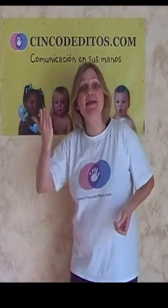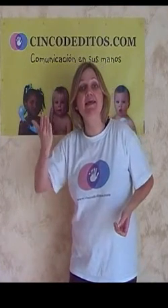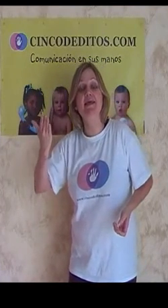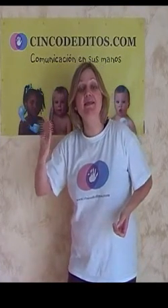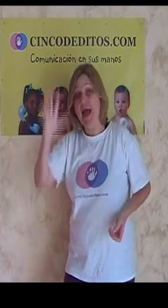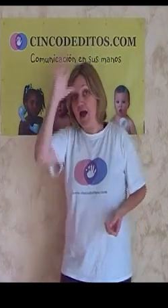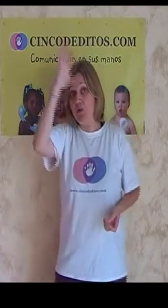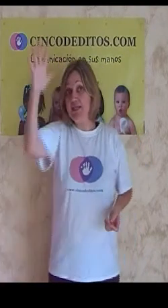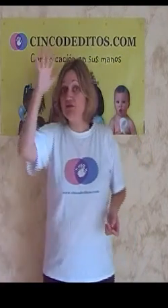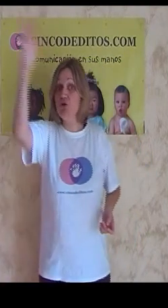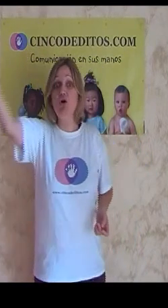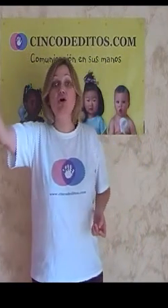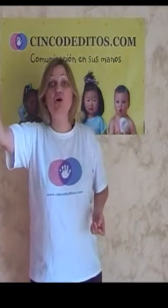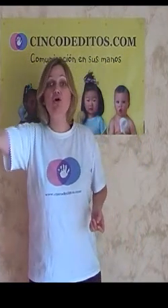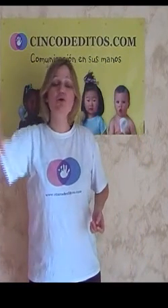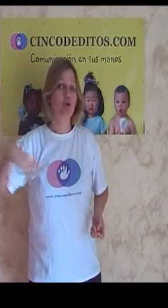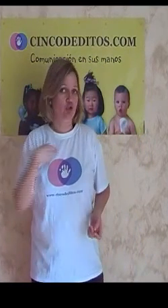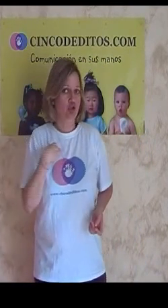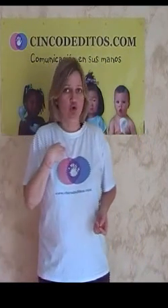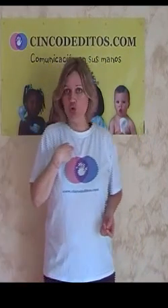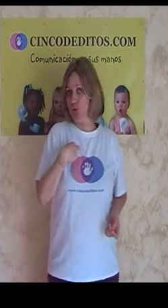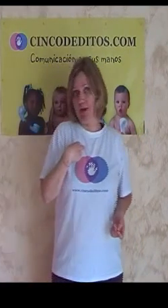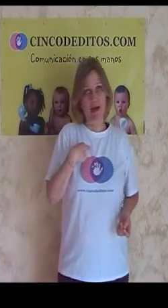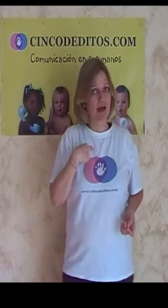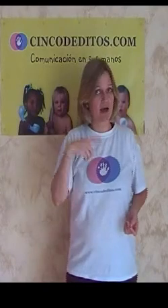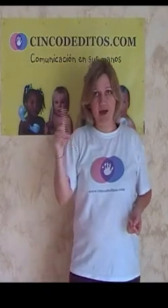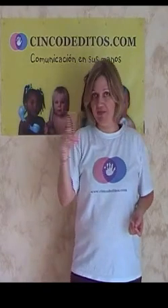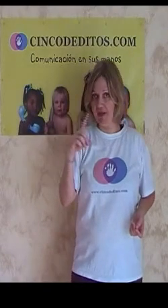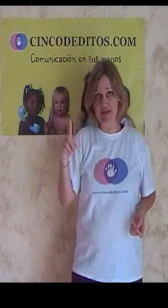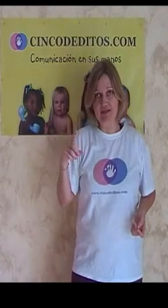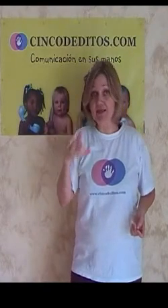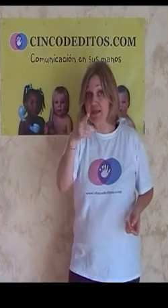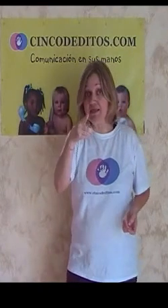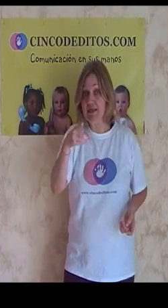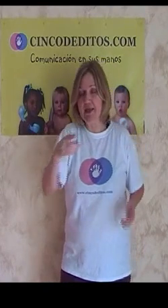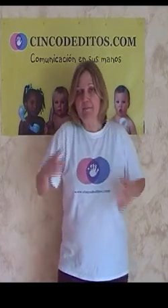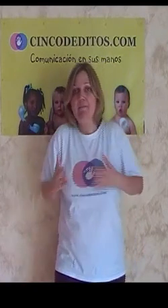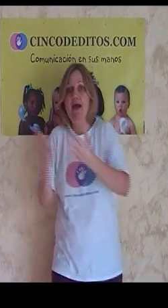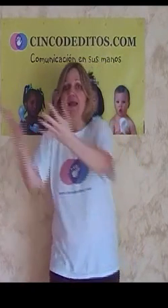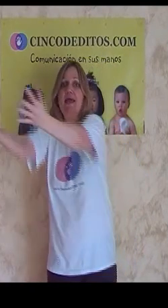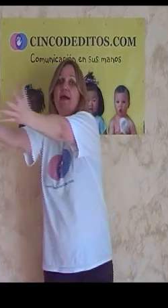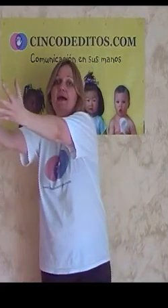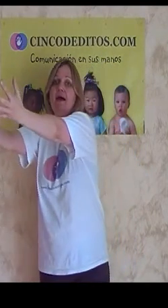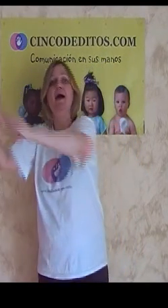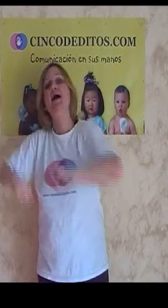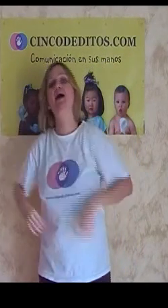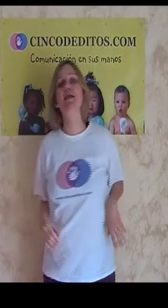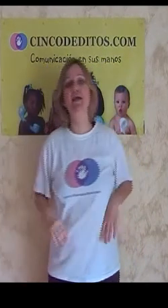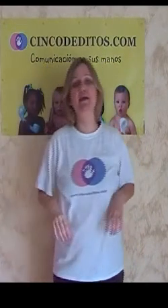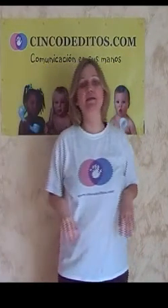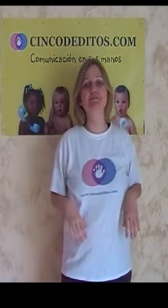Abuelito, yo nunca de ti me alejaré.